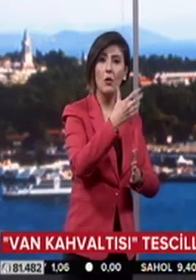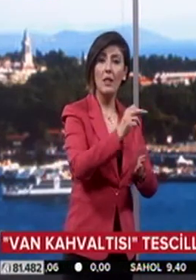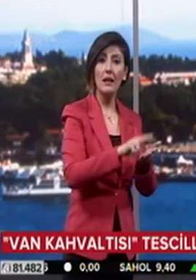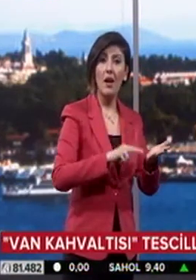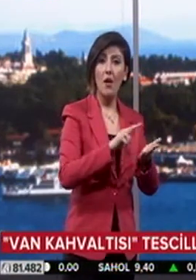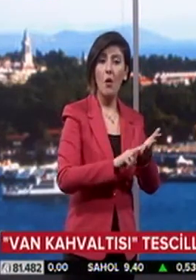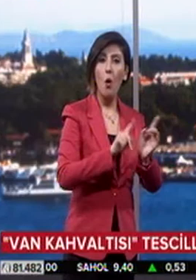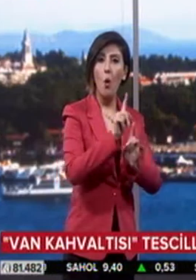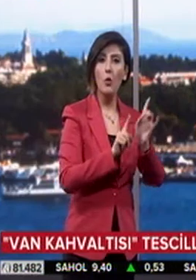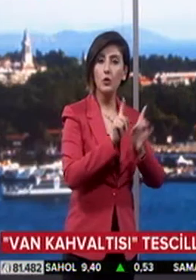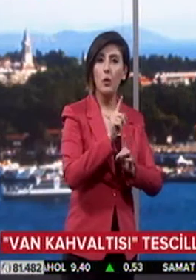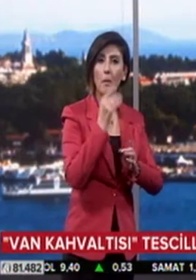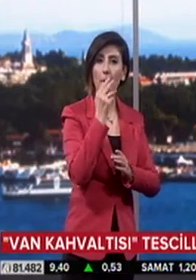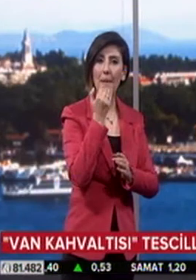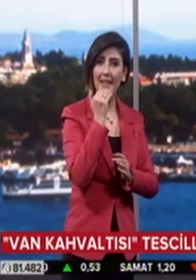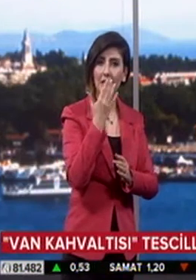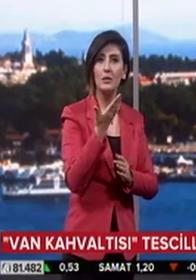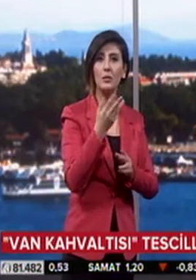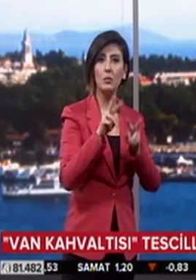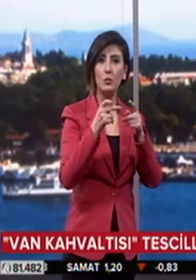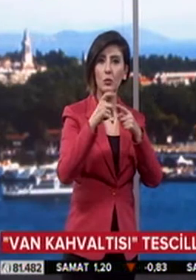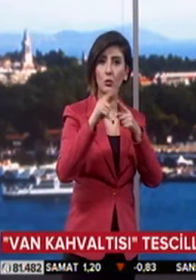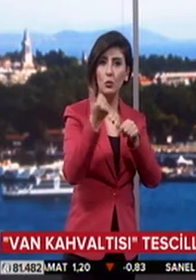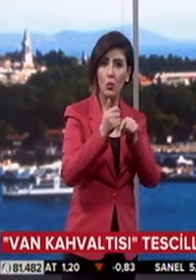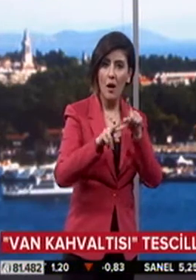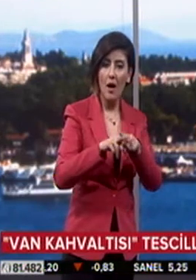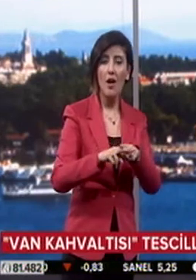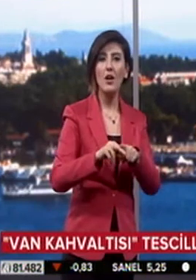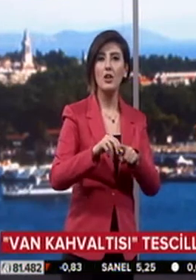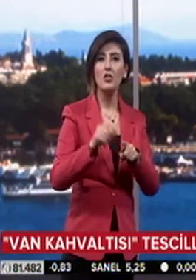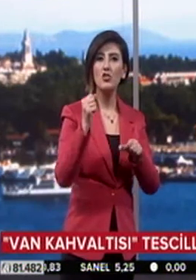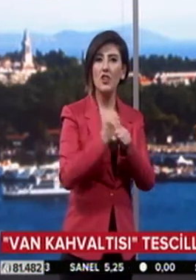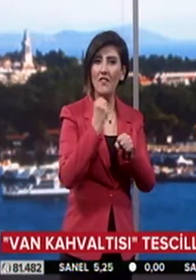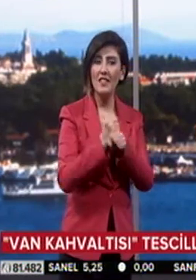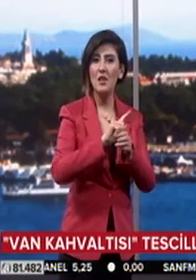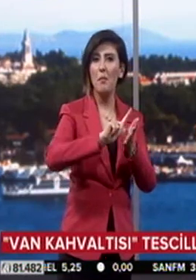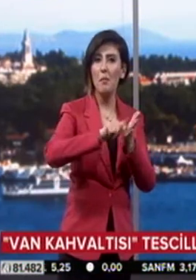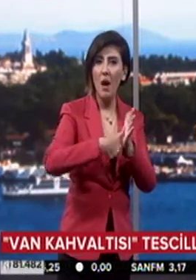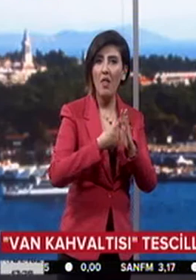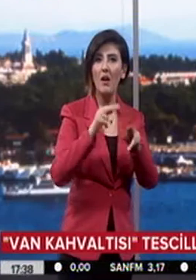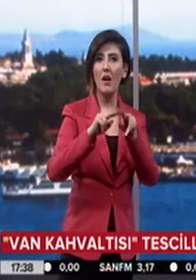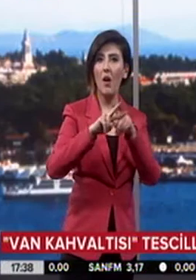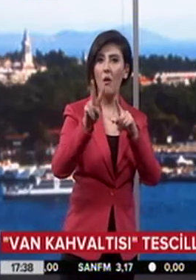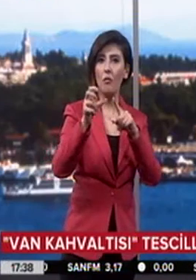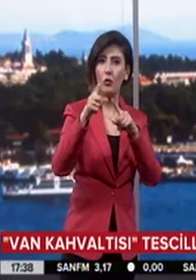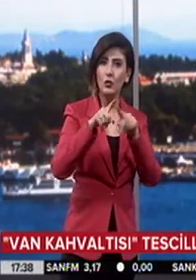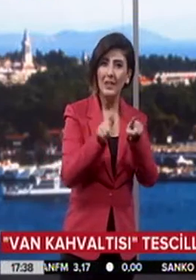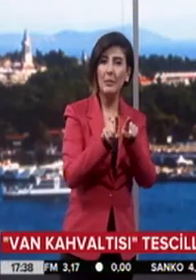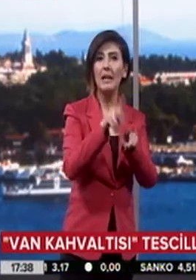kahvaltı otlu peynir, murtuğa, ceviz, bal ve kavut gibi 20 çeşit üründen